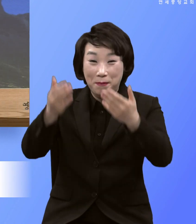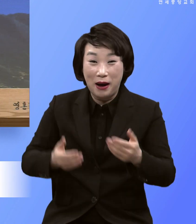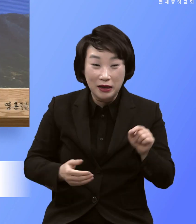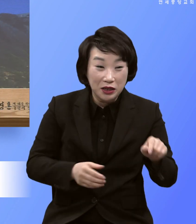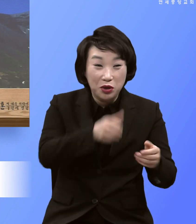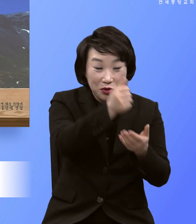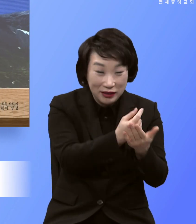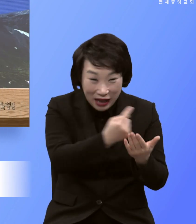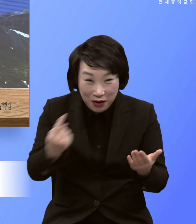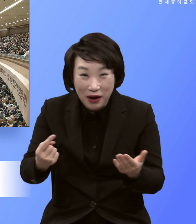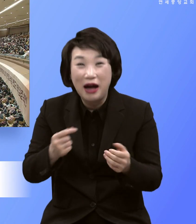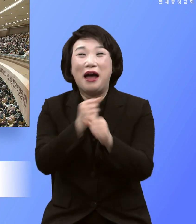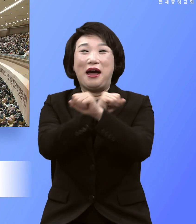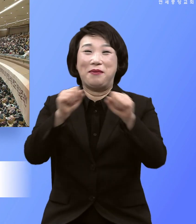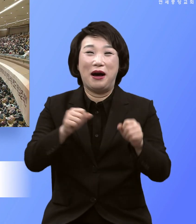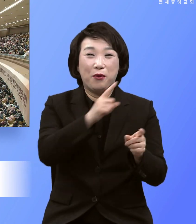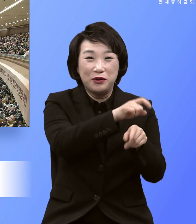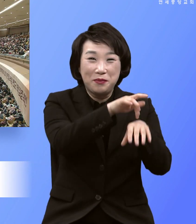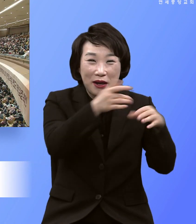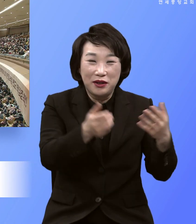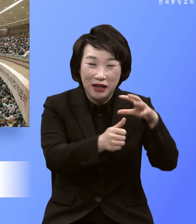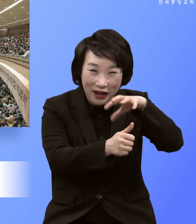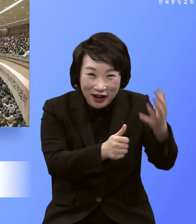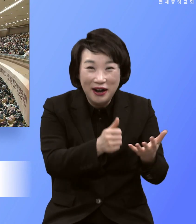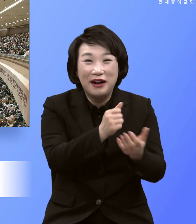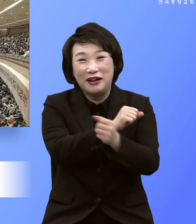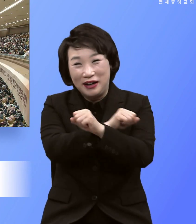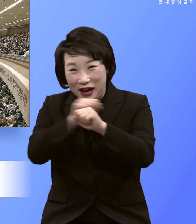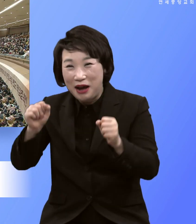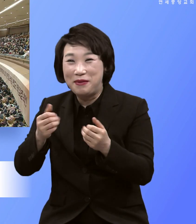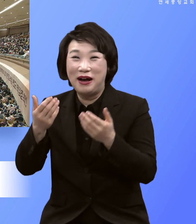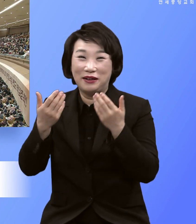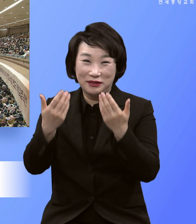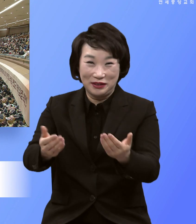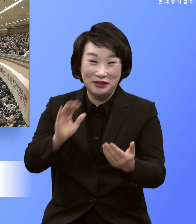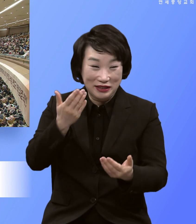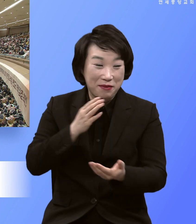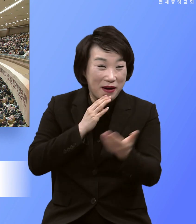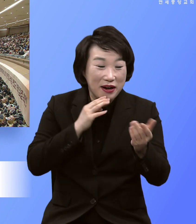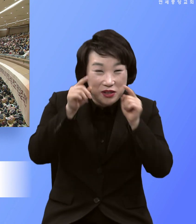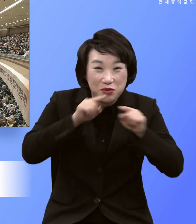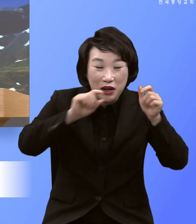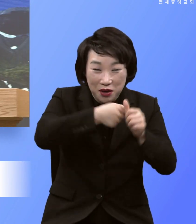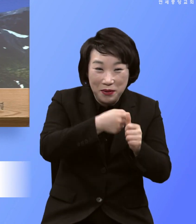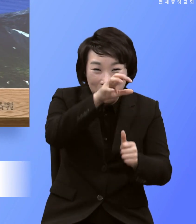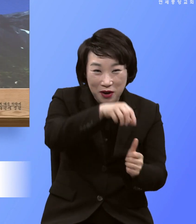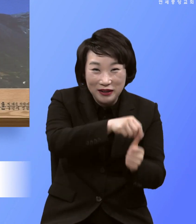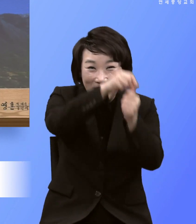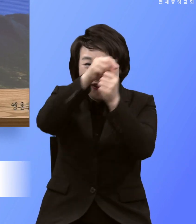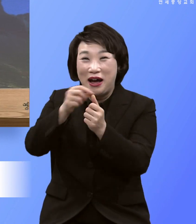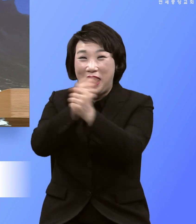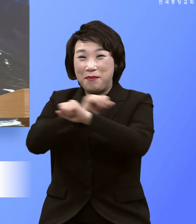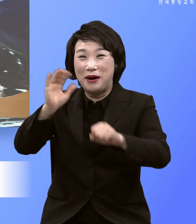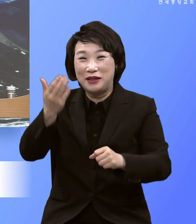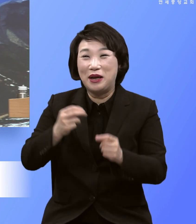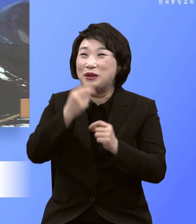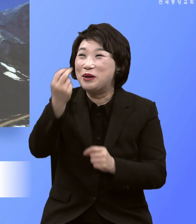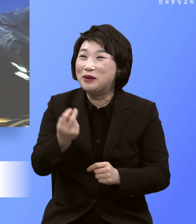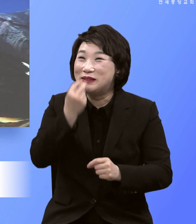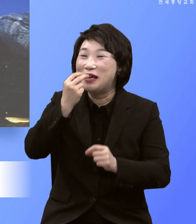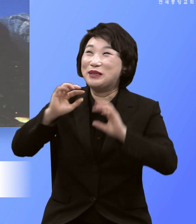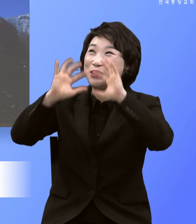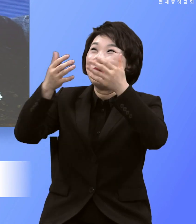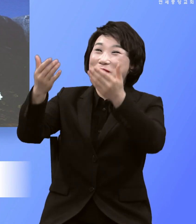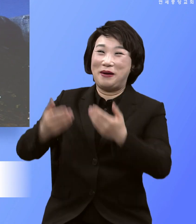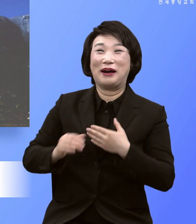마귀사탄 귀신의 손에서 해방이래. 지옥의 형벌에서 해방이래. 영생과 천국을 얻었다 이